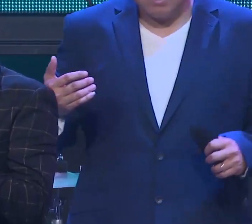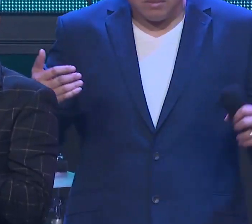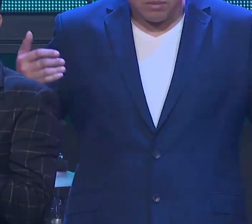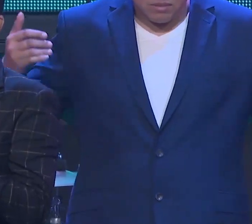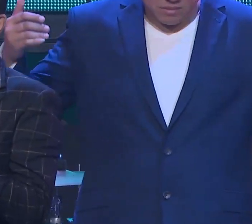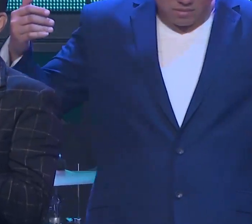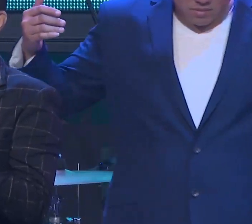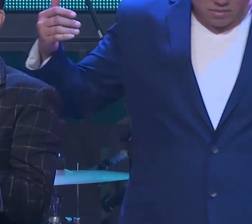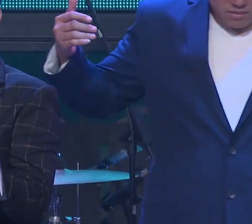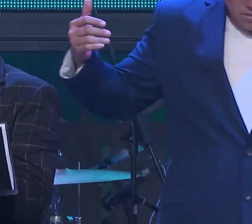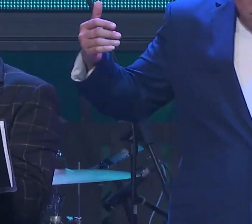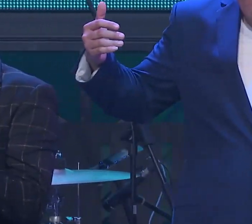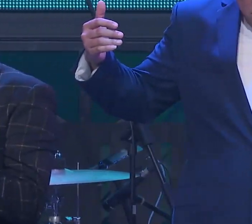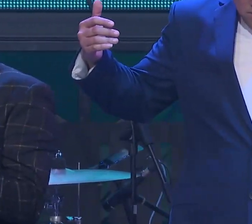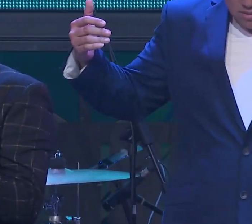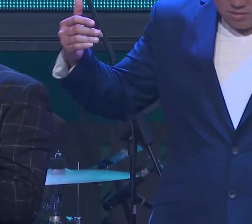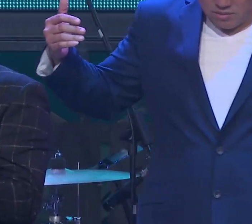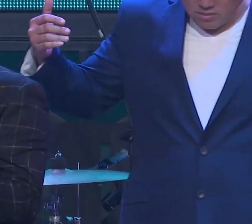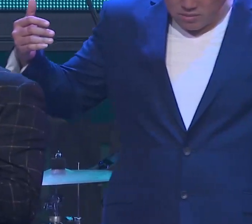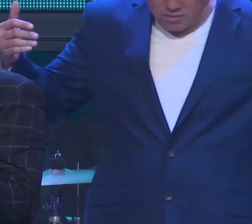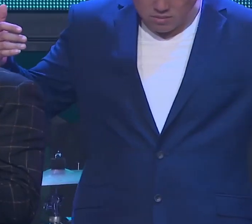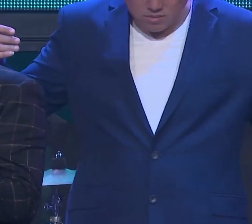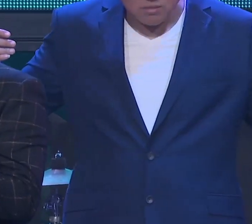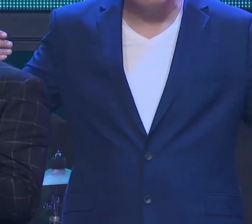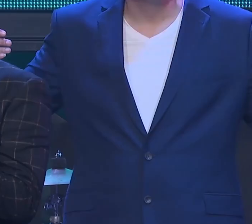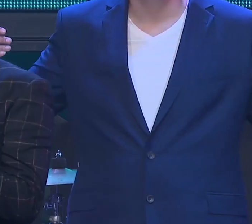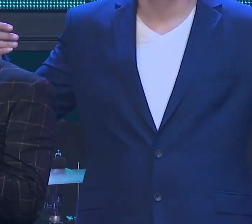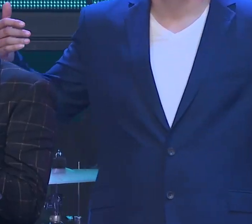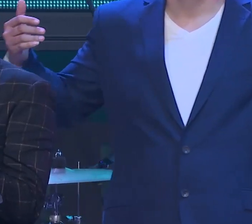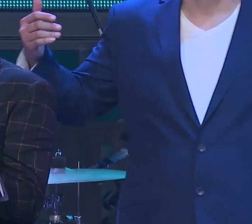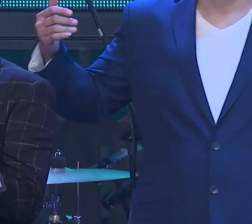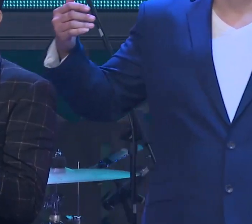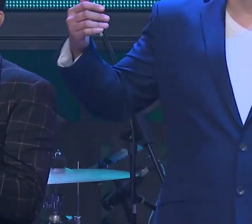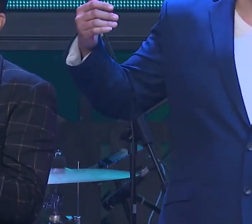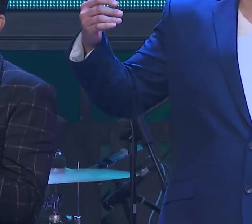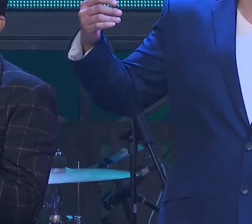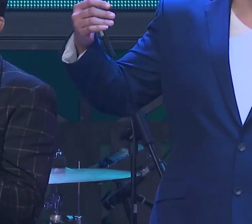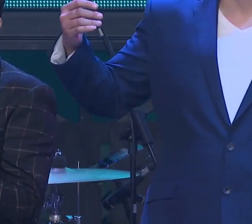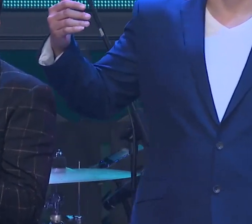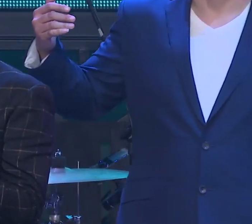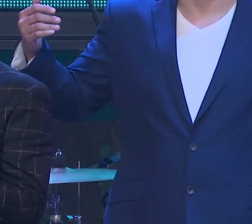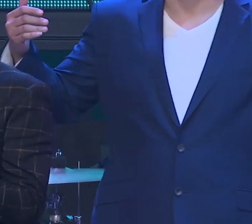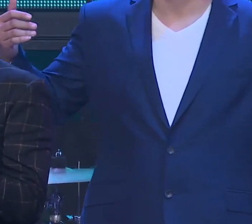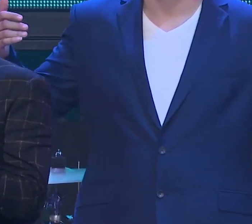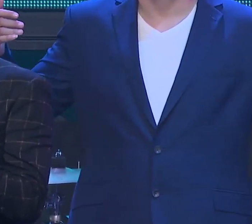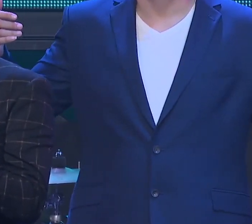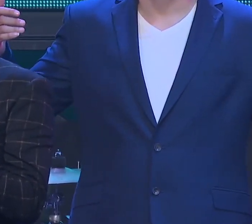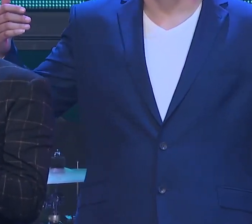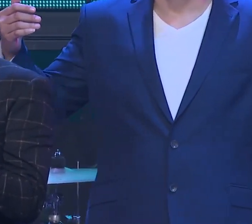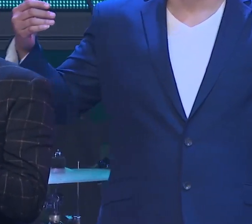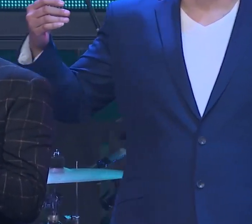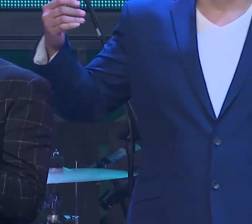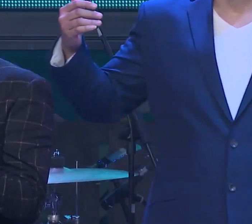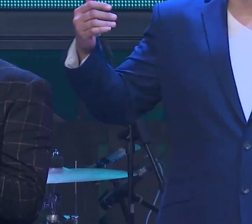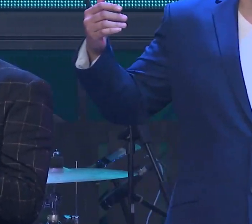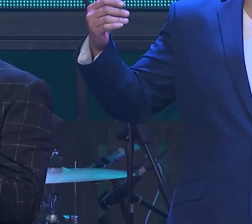Raja. Berkati setiap orang-orang yang bekerja di dalam pemerintahan Tuhan. Kami mau berdiri, kami mau bersyafaat buat mereka Tuhan. Sungguh-sungguh